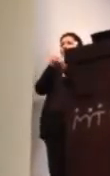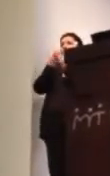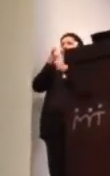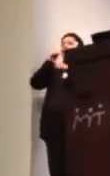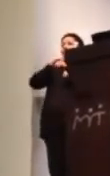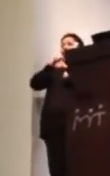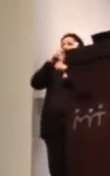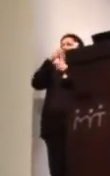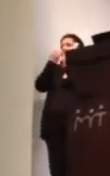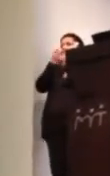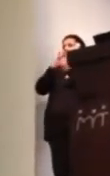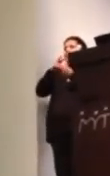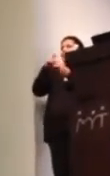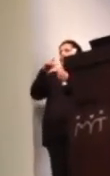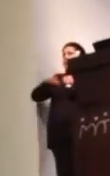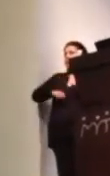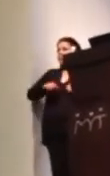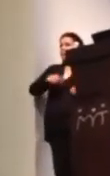porque también son hipoactivos.